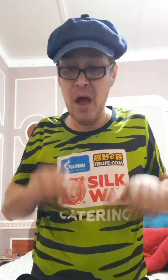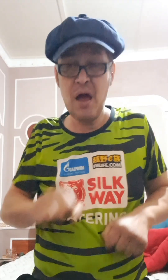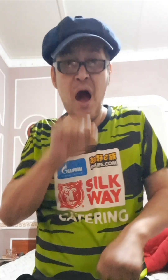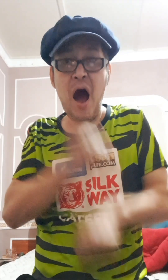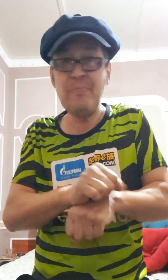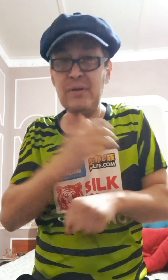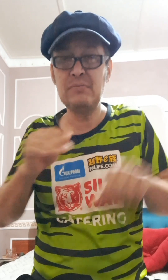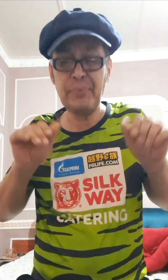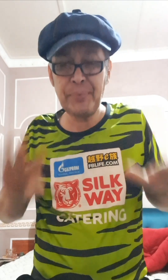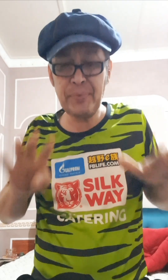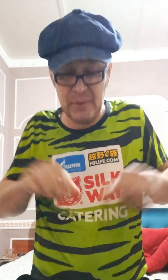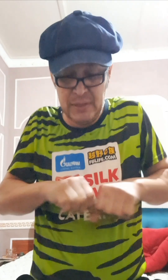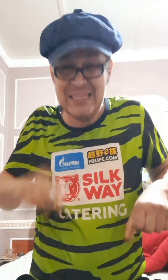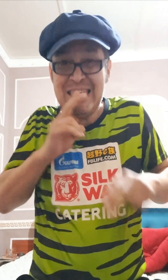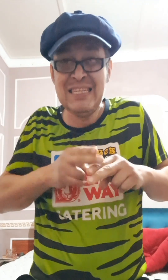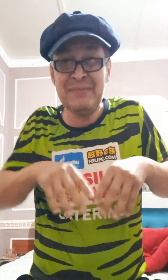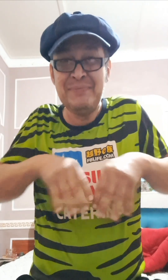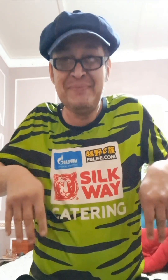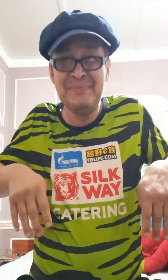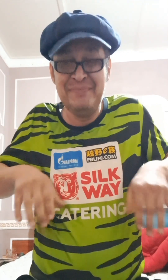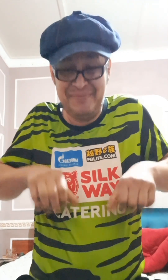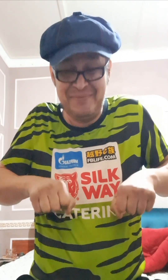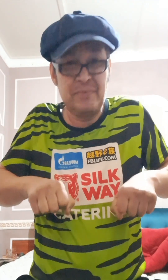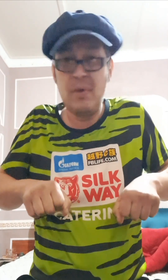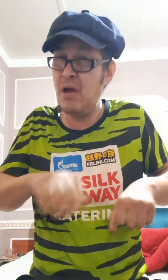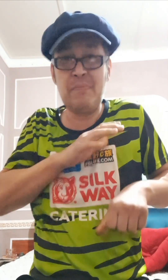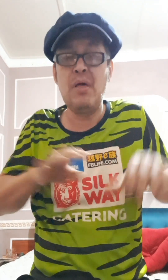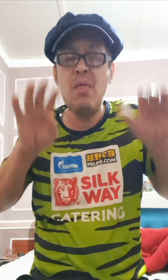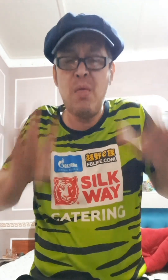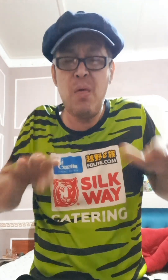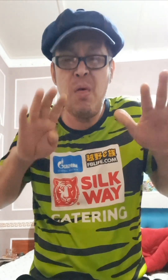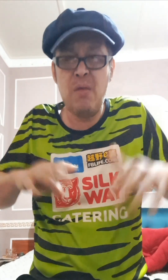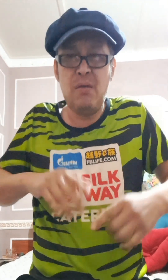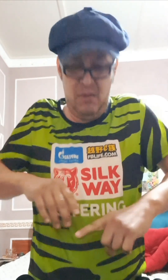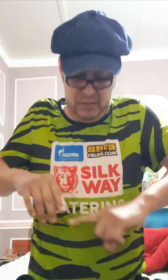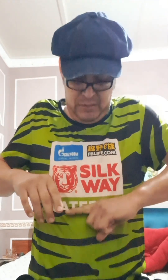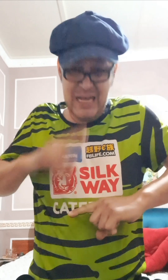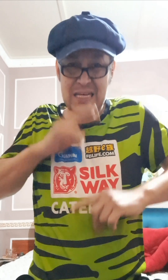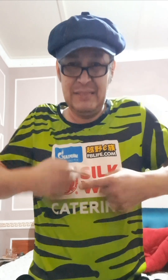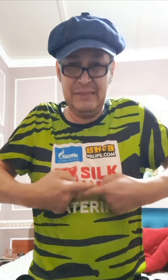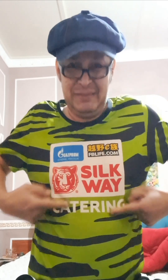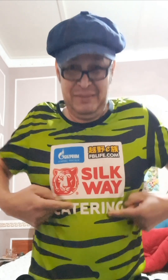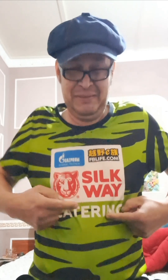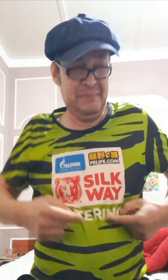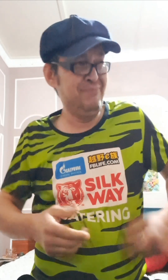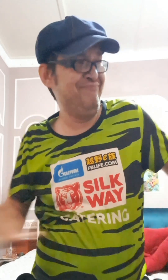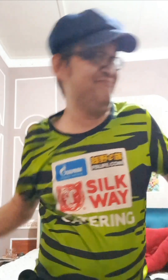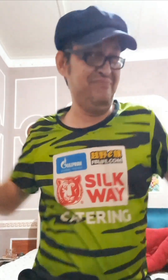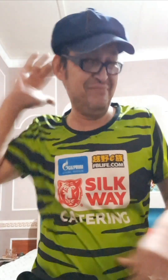que determina tiempos y temperaturas específicos para cada ingrediente. El punto clave es la receta original de la levadura